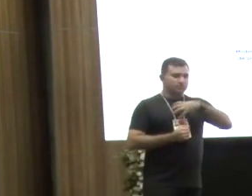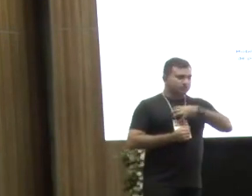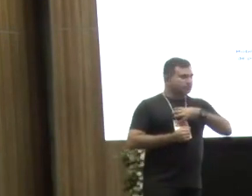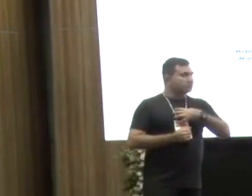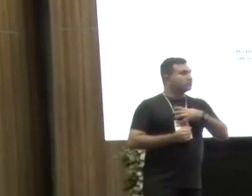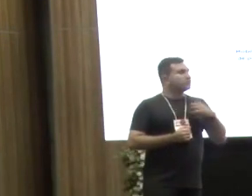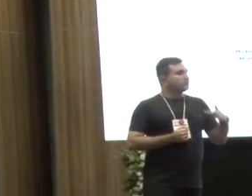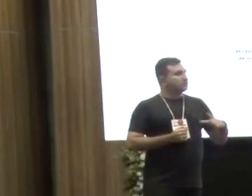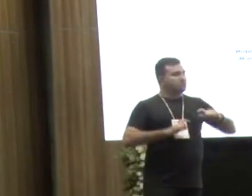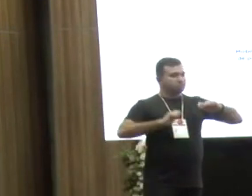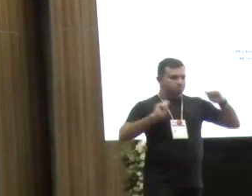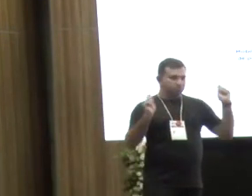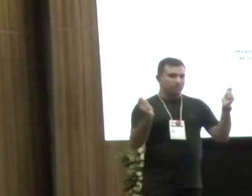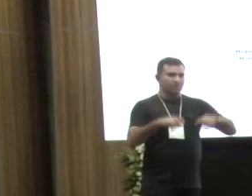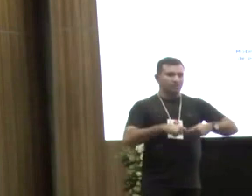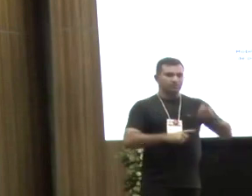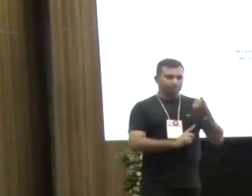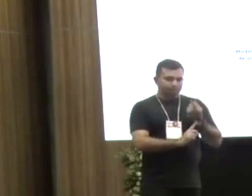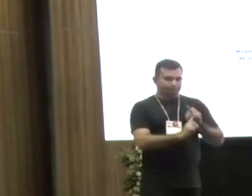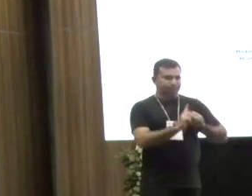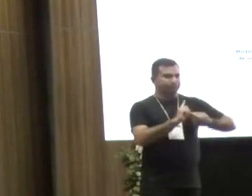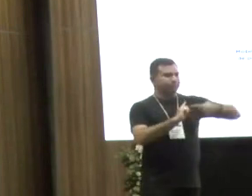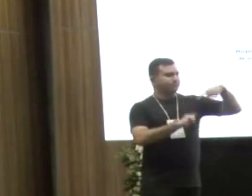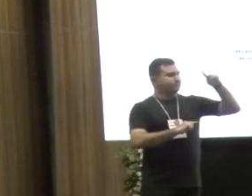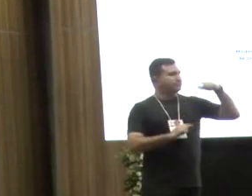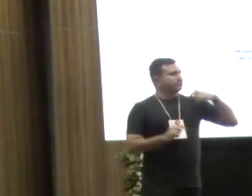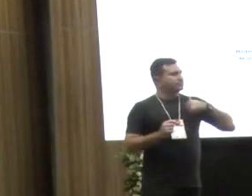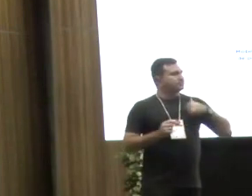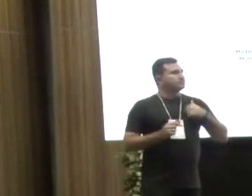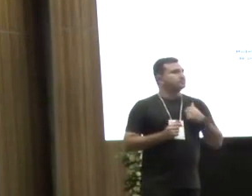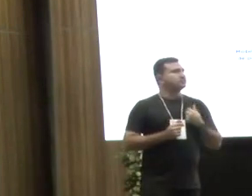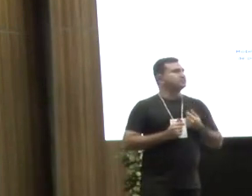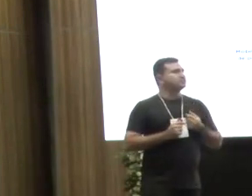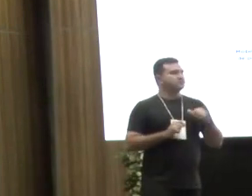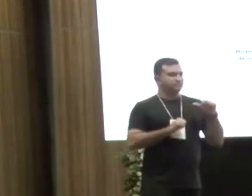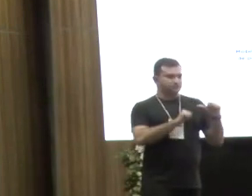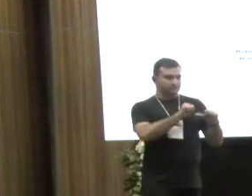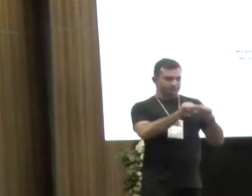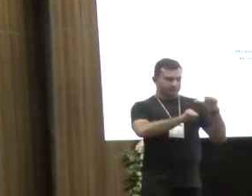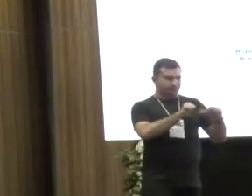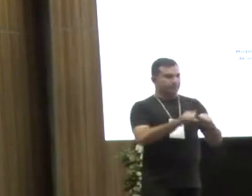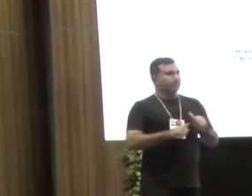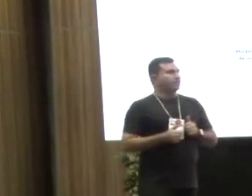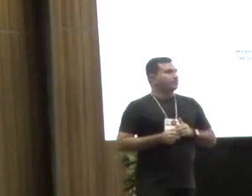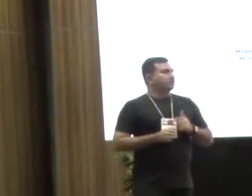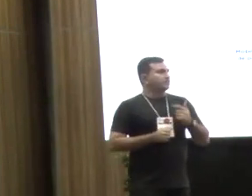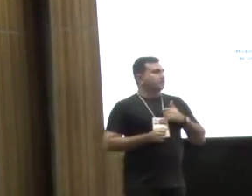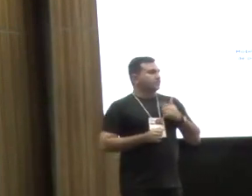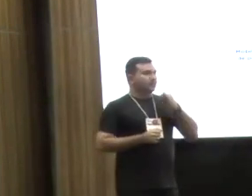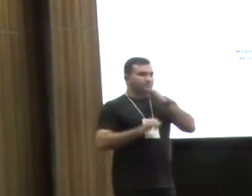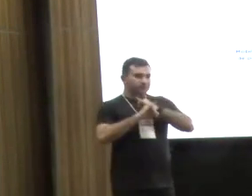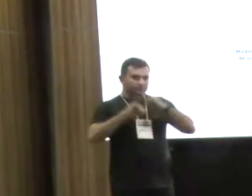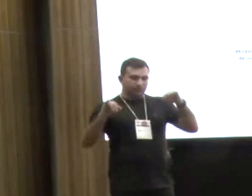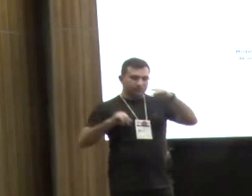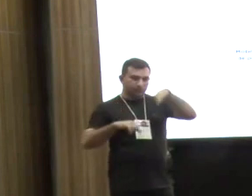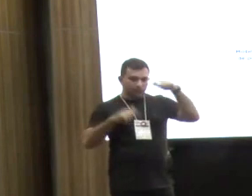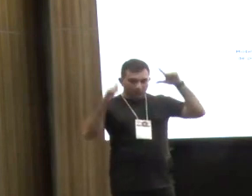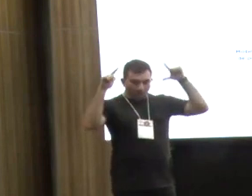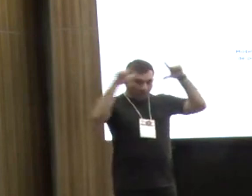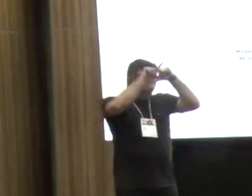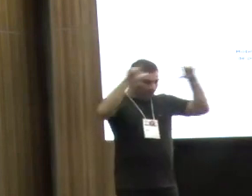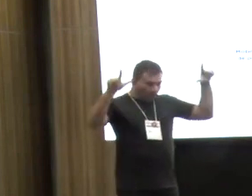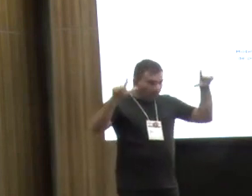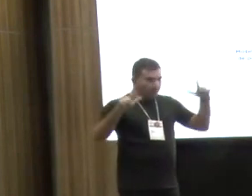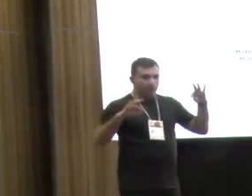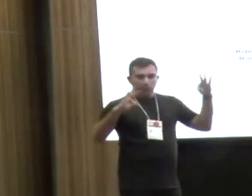ela tinha uma capacidade fênix de ressurgir das cinzas. E eu não estou dizendo para a gente ser alienado e